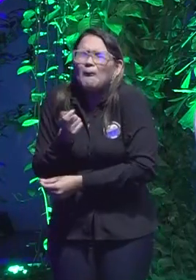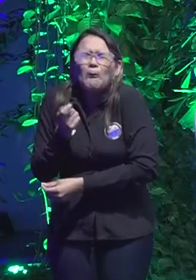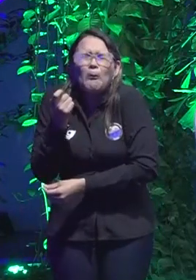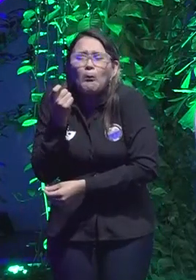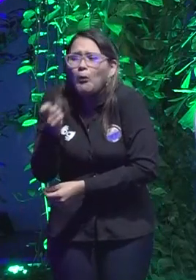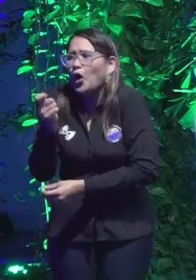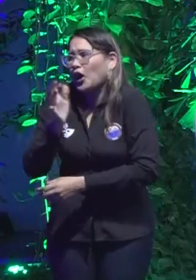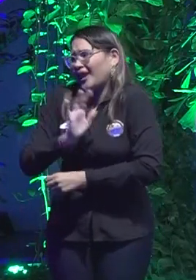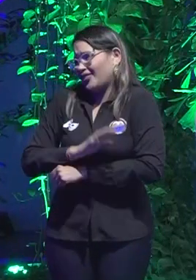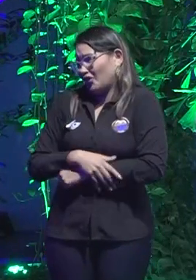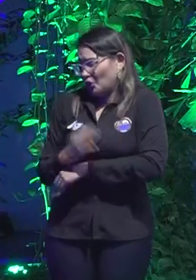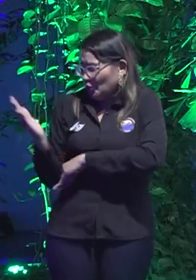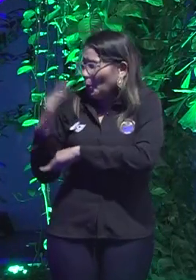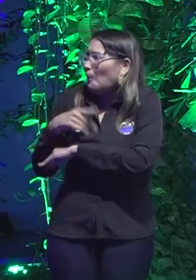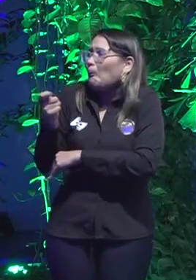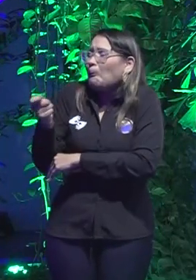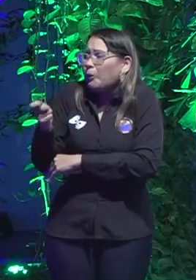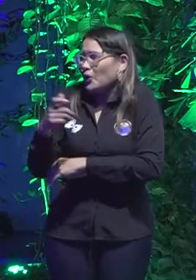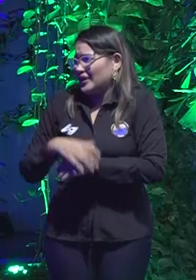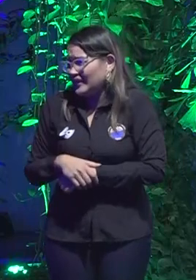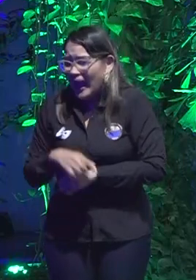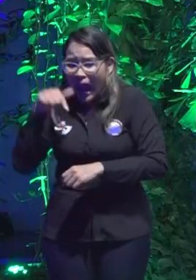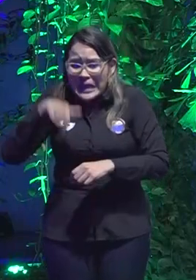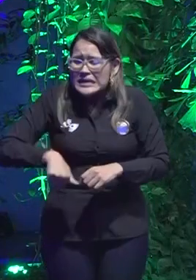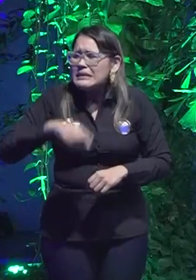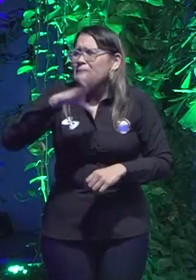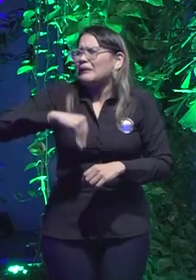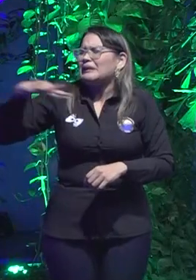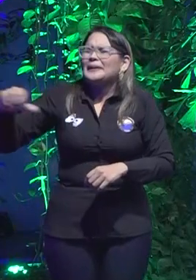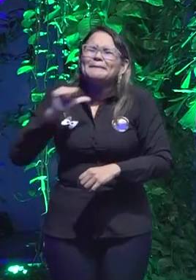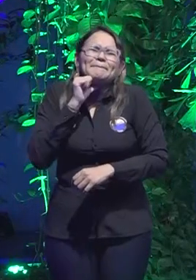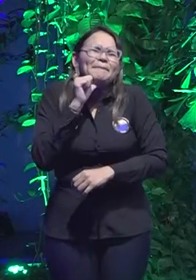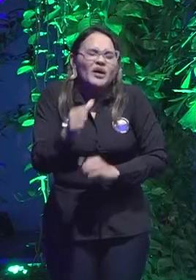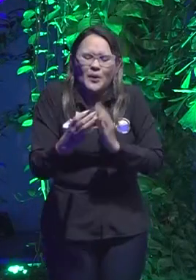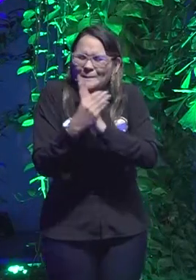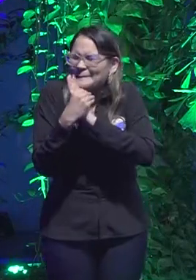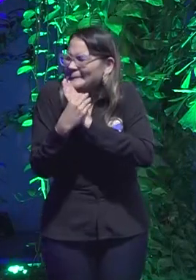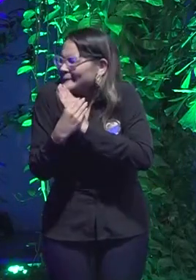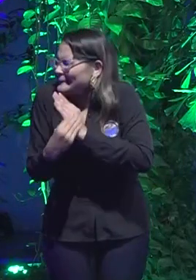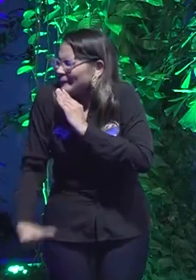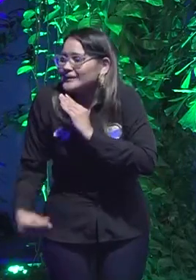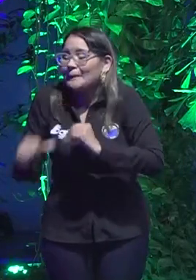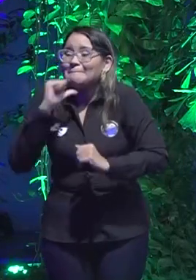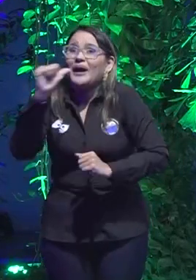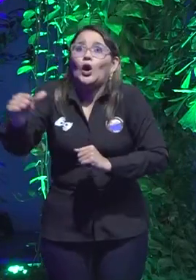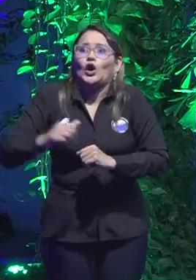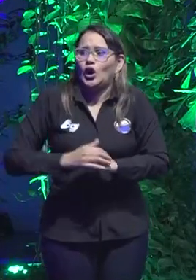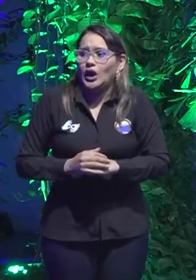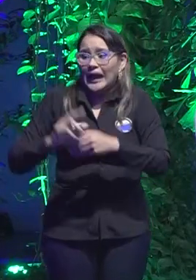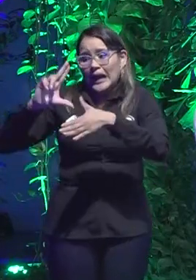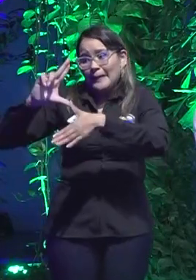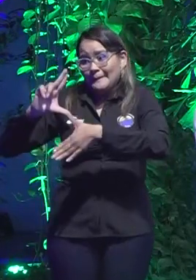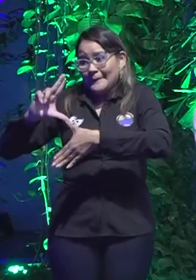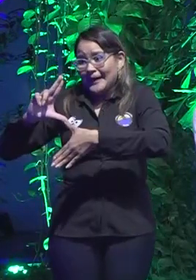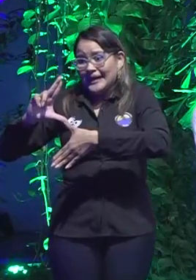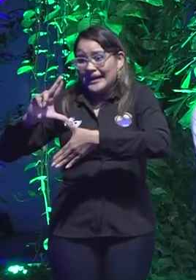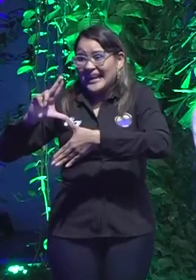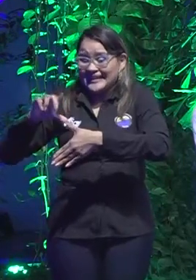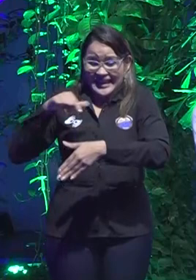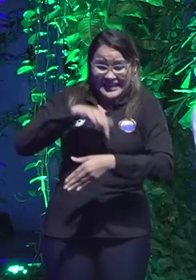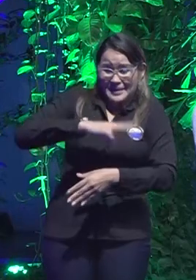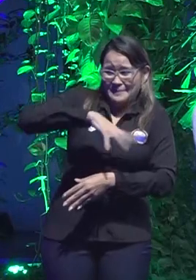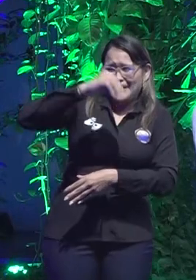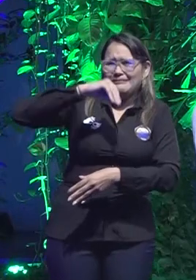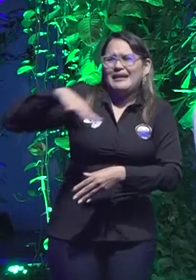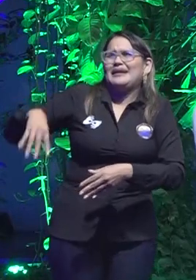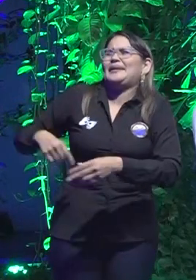departamento del Magdalena tiene la incidencia de pobreza monetaria más alta de Colombia, que además es el doble de la de América Latina, y que sin embargo somos